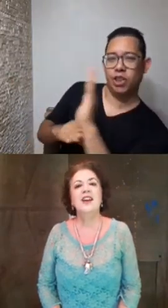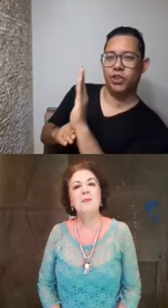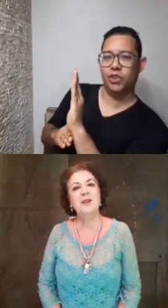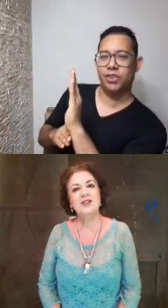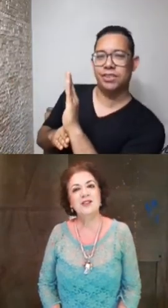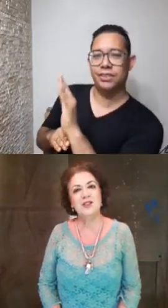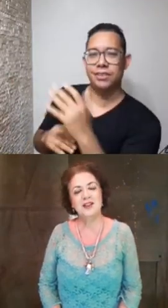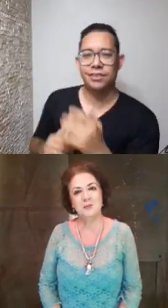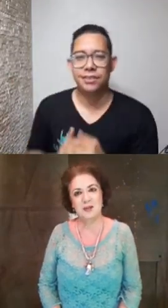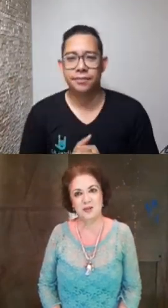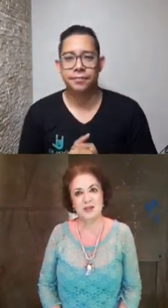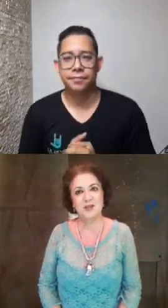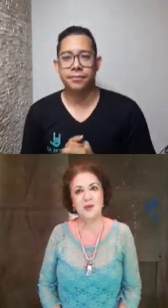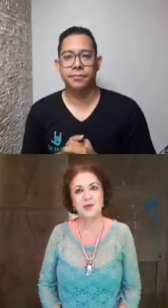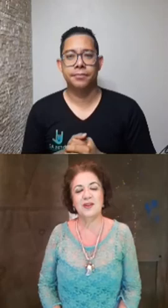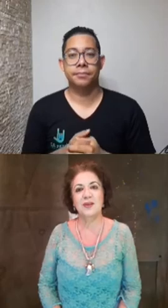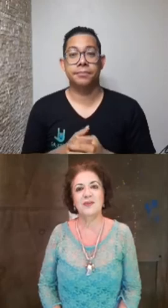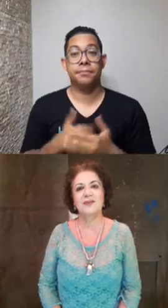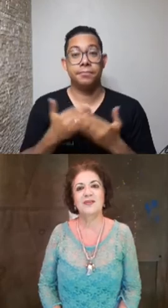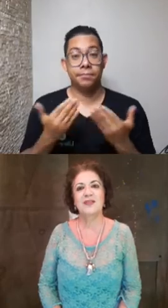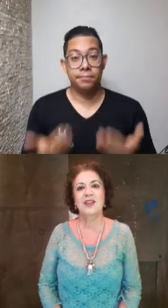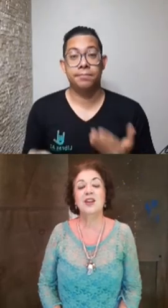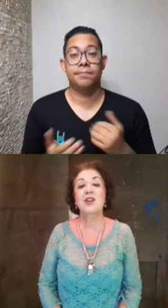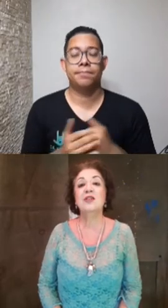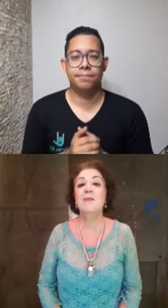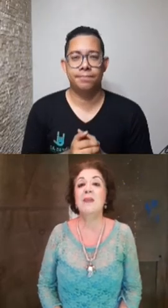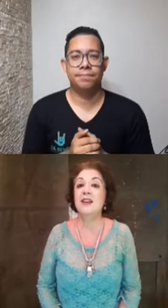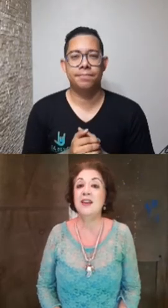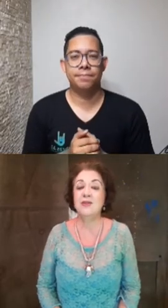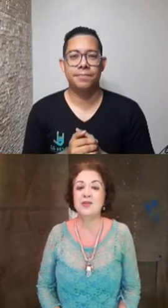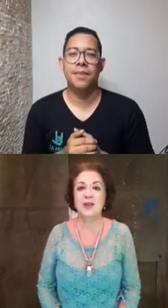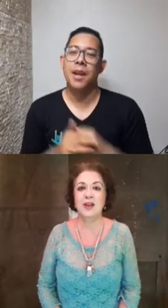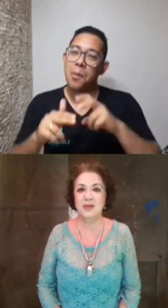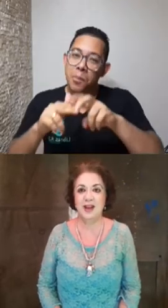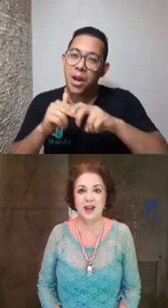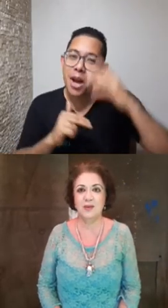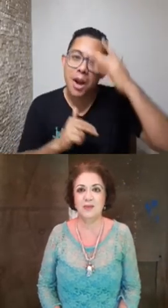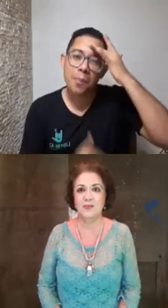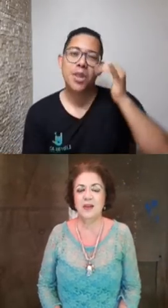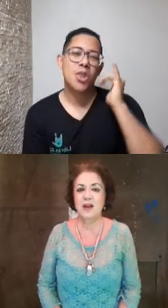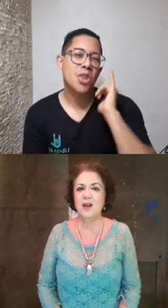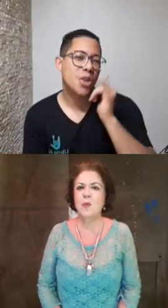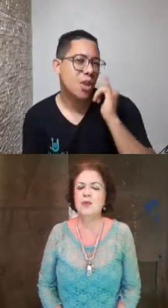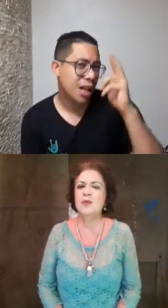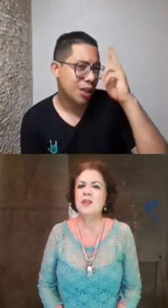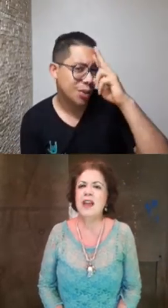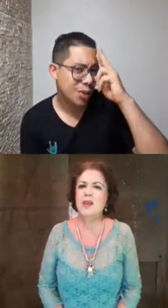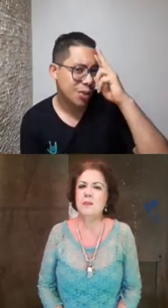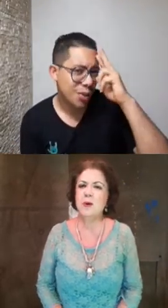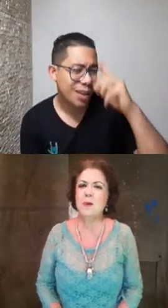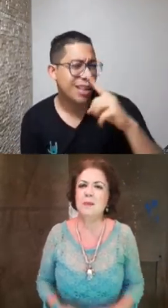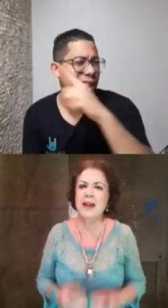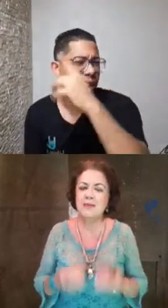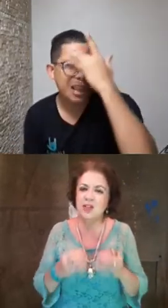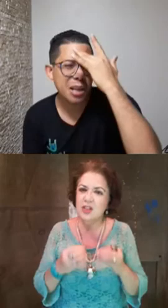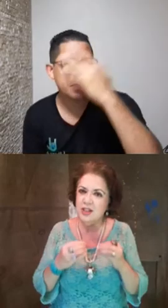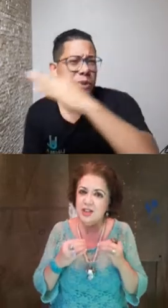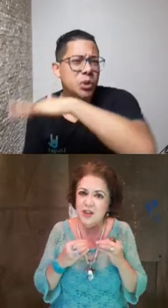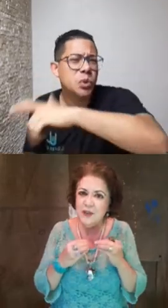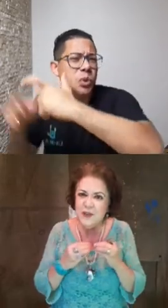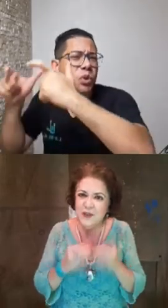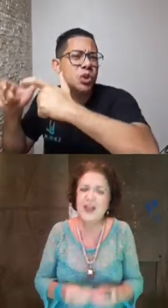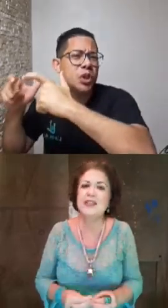E é por isso que as pessoas contam que os ribeirinhos do Rio Negro, quando têm um problema